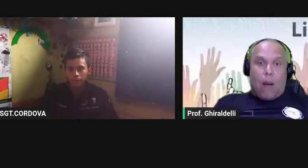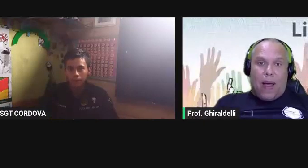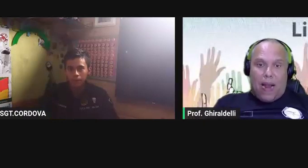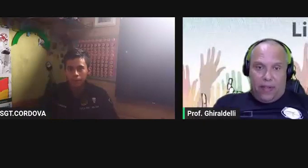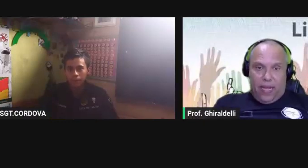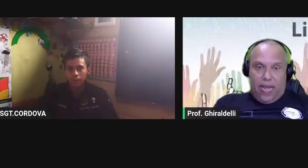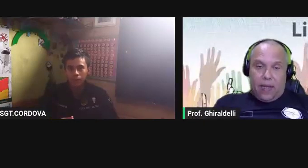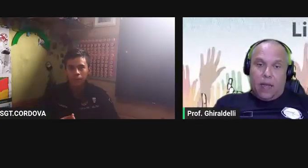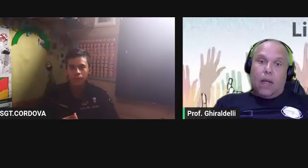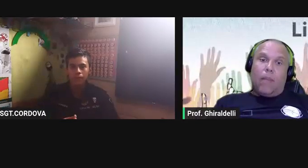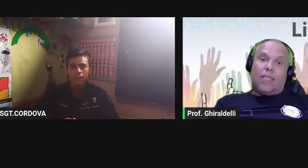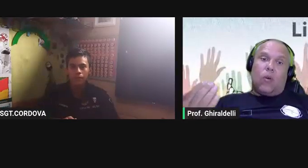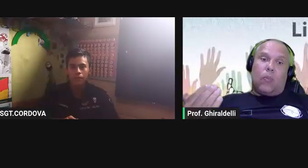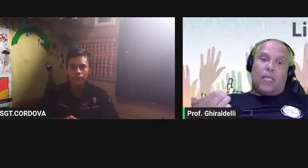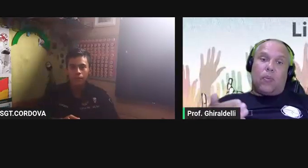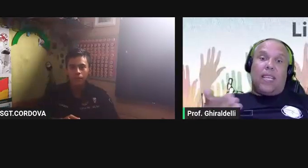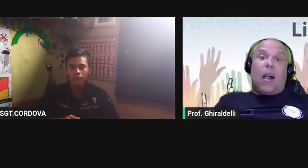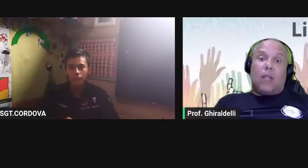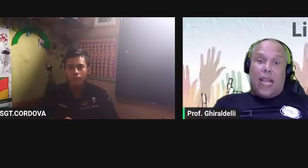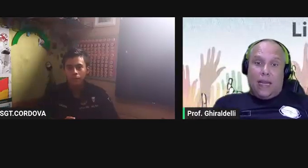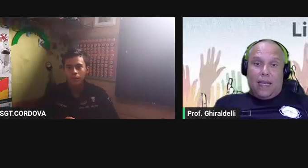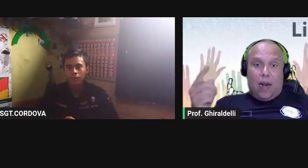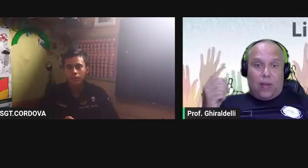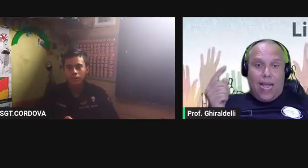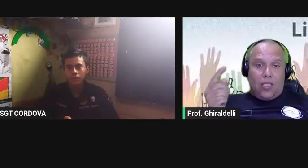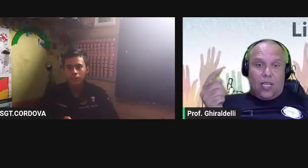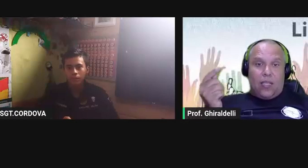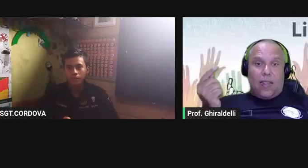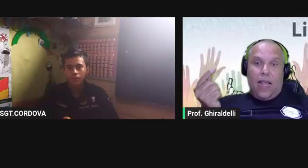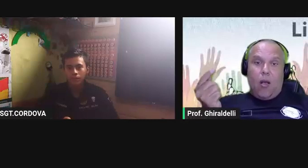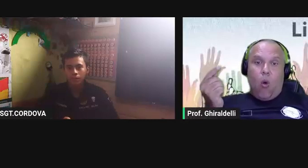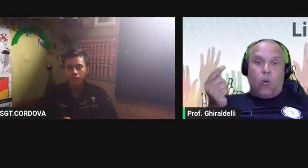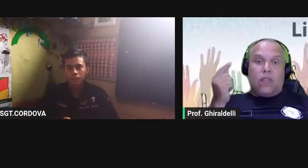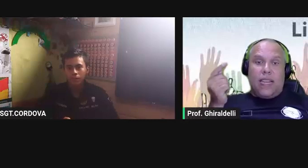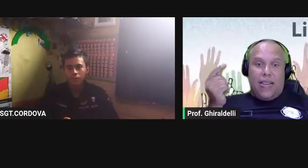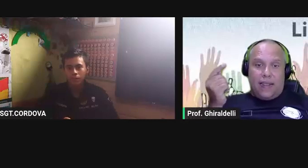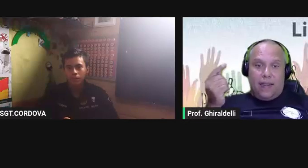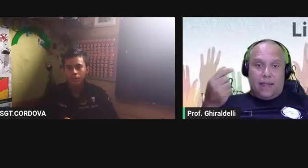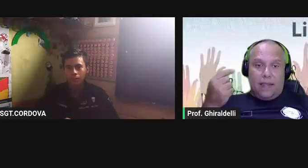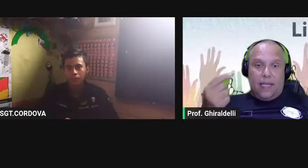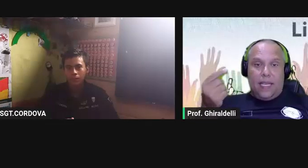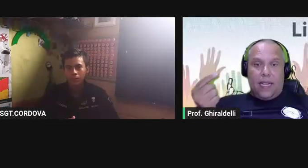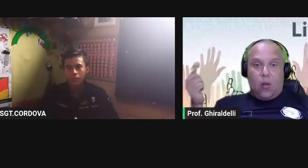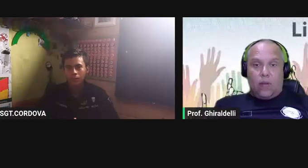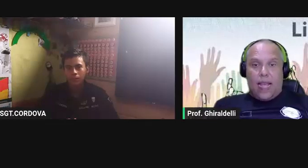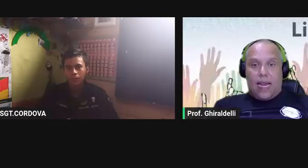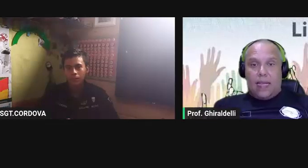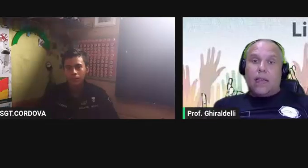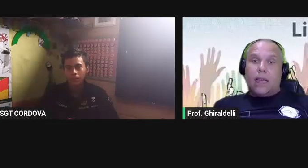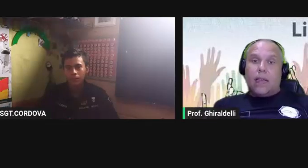palavra inteira. Mas quando, por exemplo, Giraldelli, gente, tem 11 letras. Giraldelli, vocês vão ter